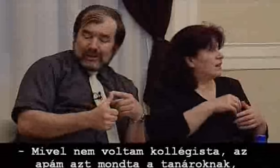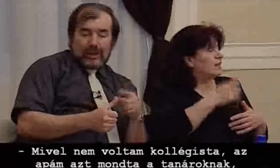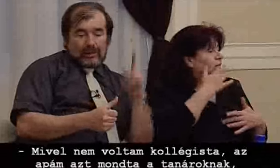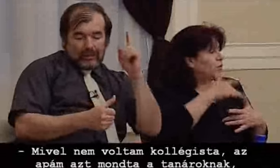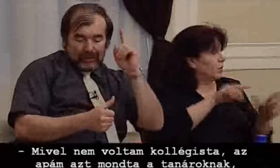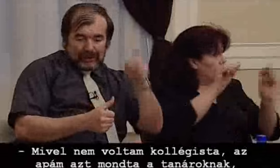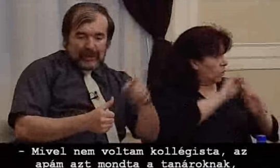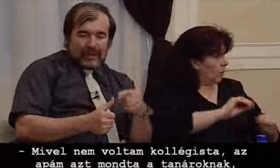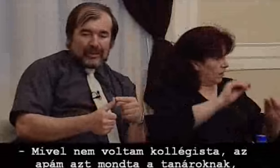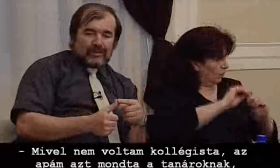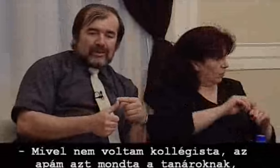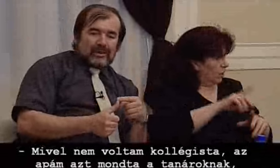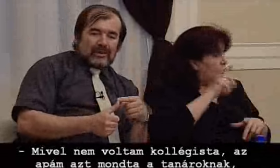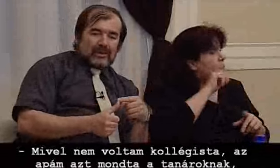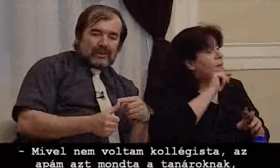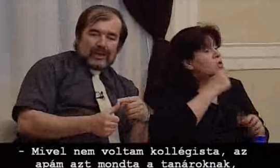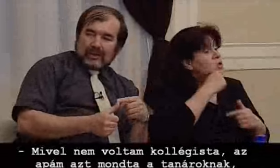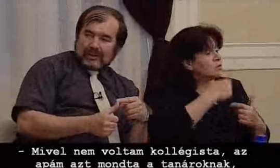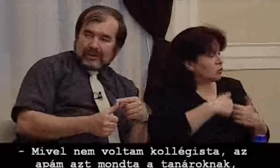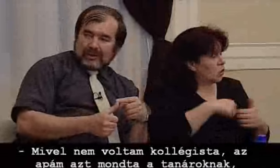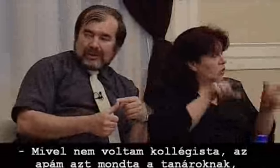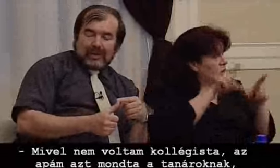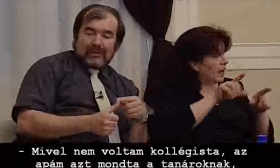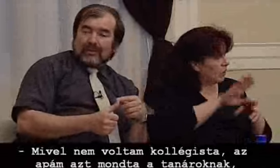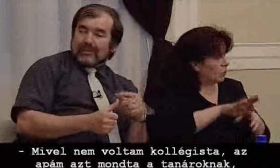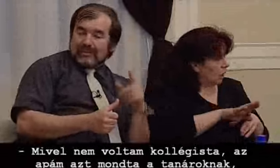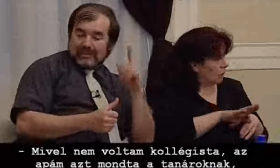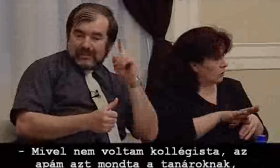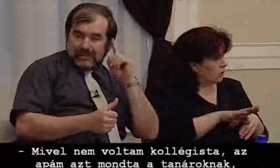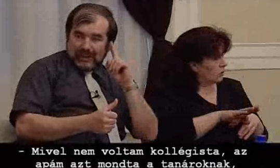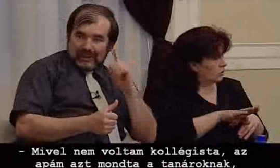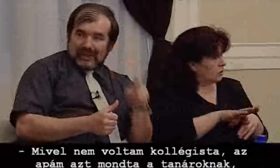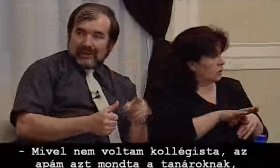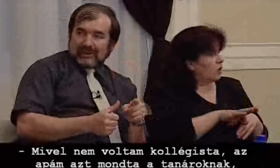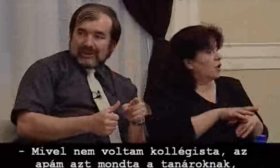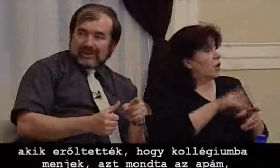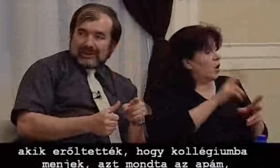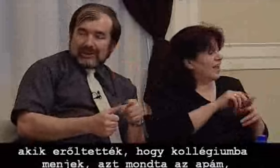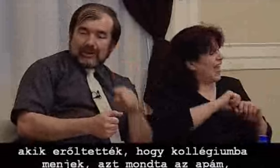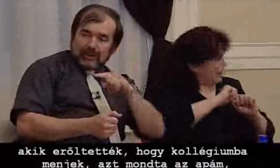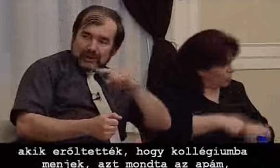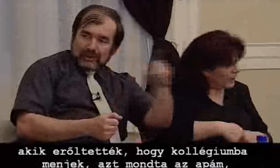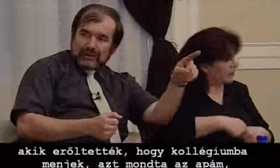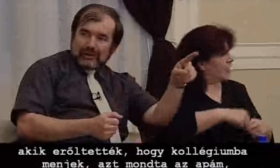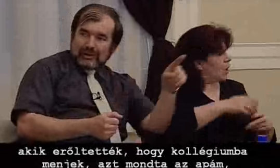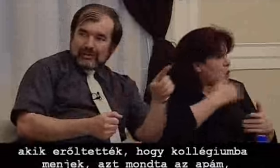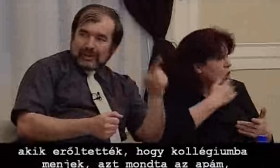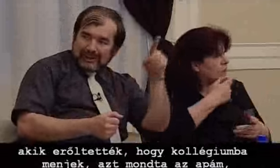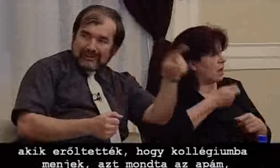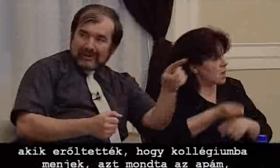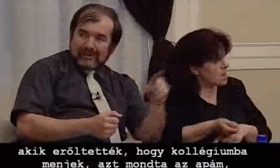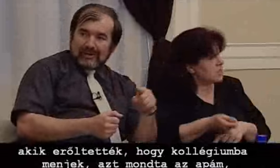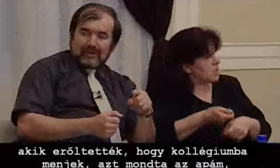nem voltam kollégista. Mert apám azt mondta a tanároknak. Ugyanis apám azt mondta a tanároknak. Akik erőltették. Akik erőltették, kollégiumban,